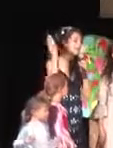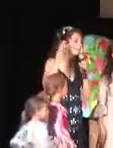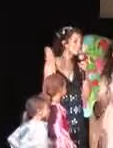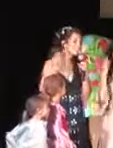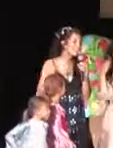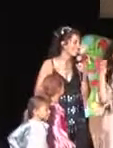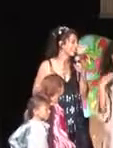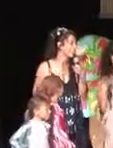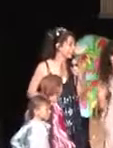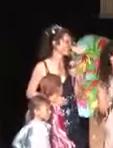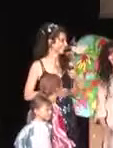et Betty.